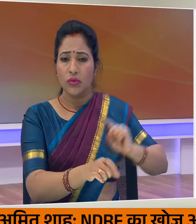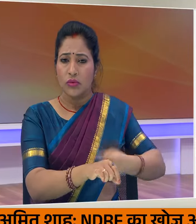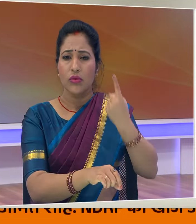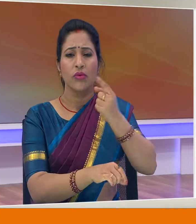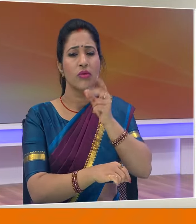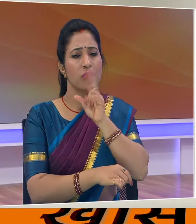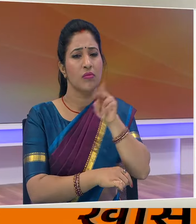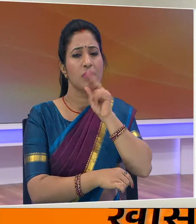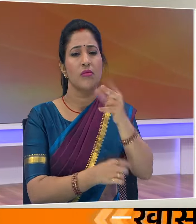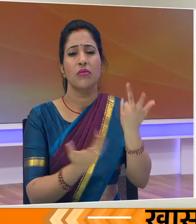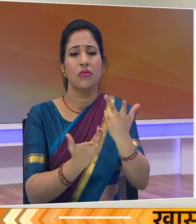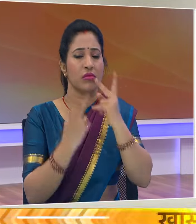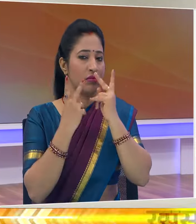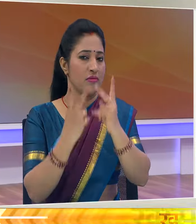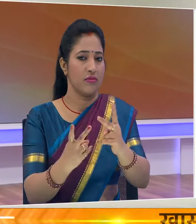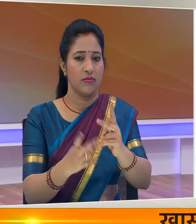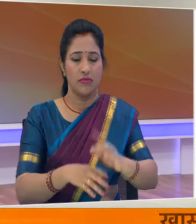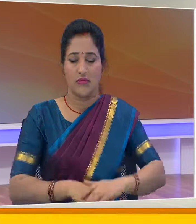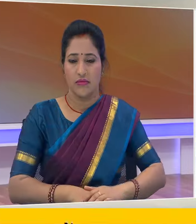कहा, आइए सुनते हैं।